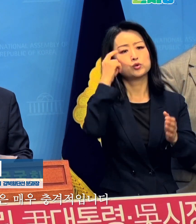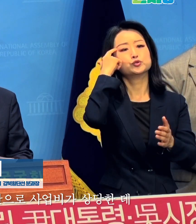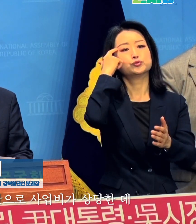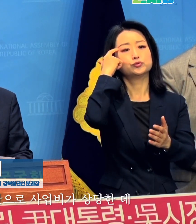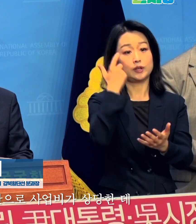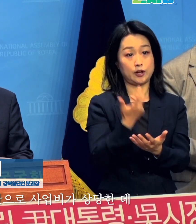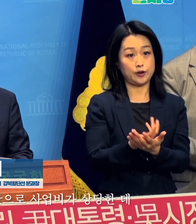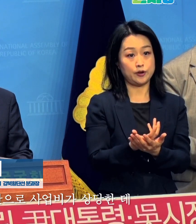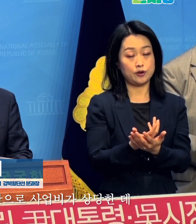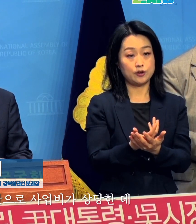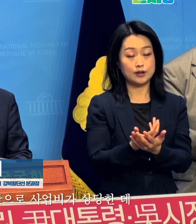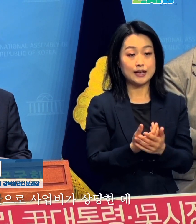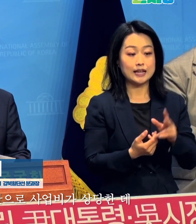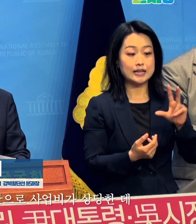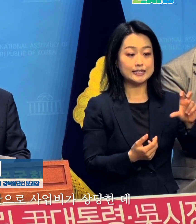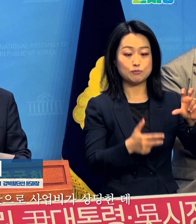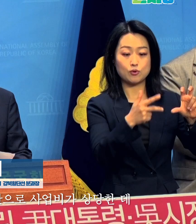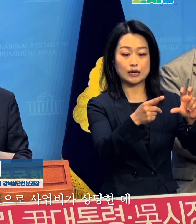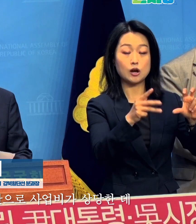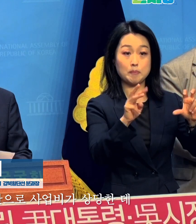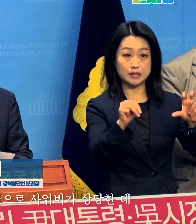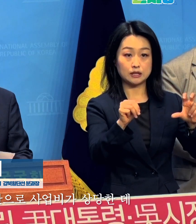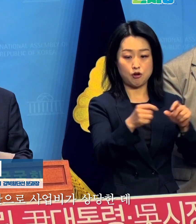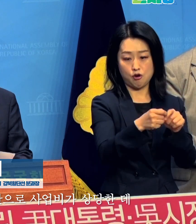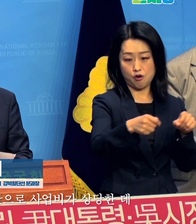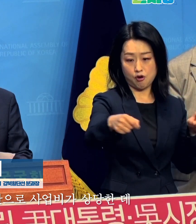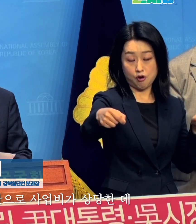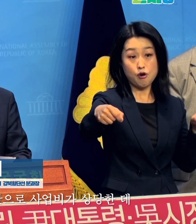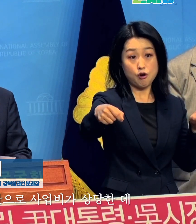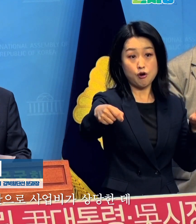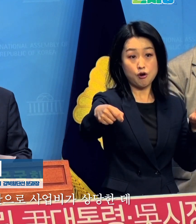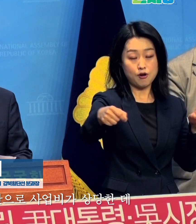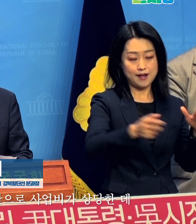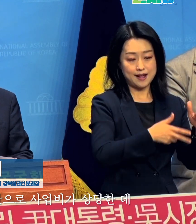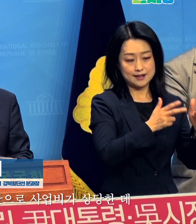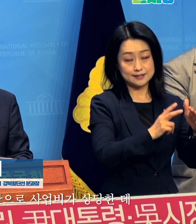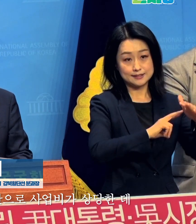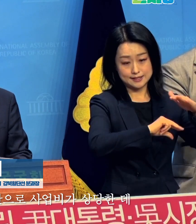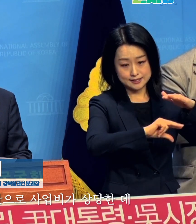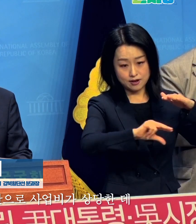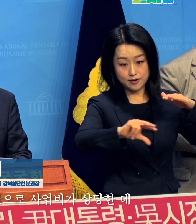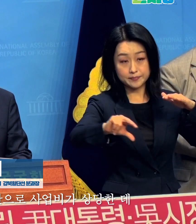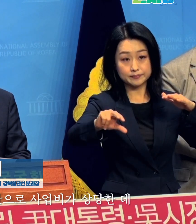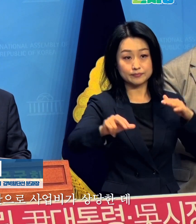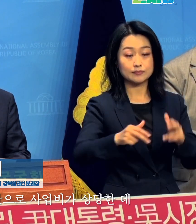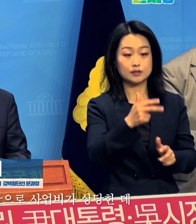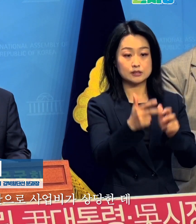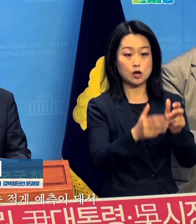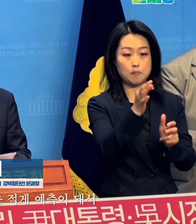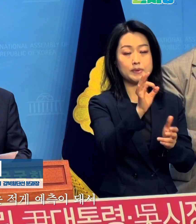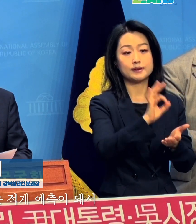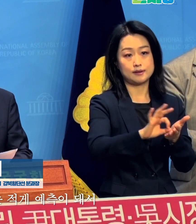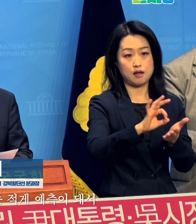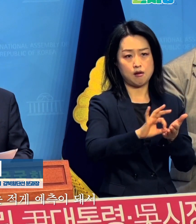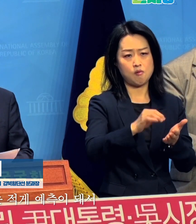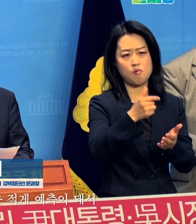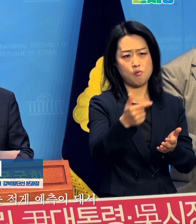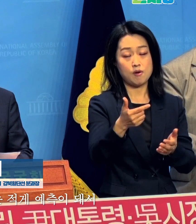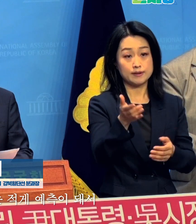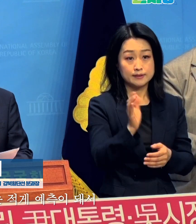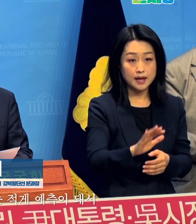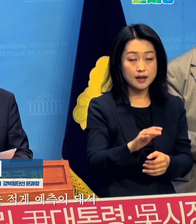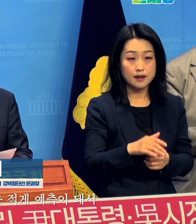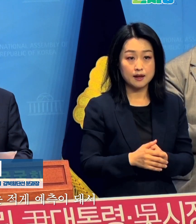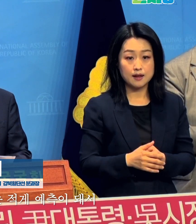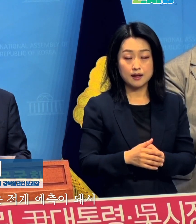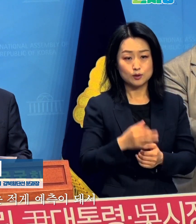충격적입니다. 약 25km에 달하는 짧지 않은 구간으로 사업비가 상당한데 수익을 늘릴 수